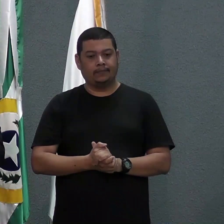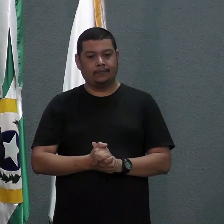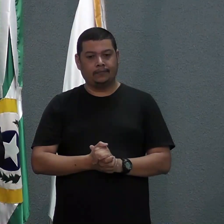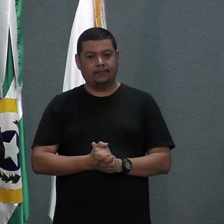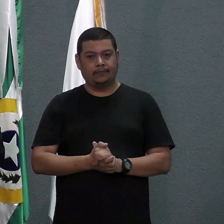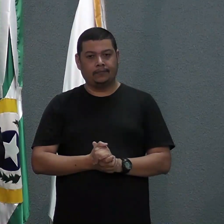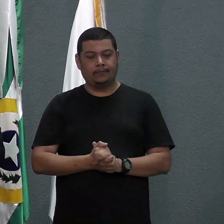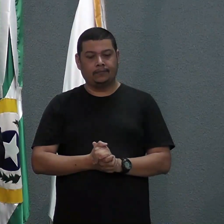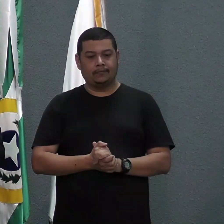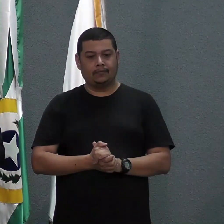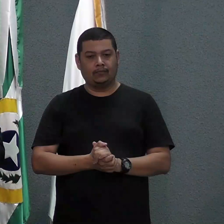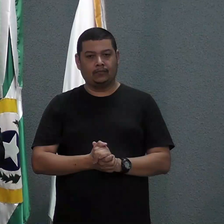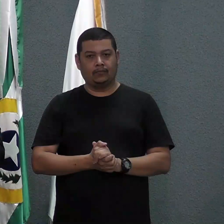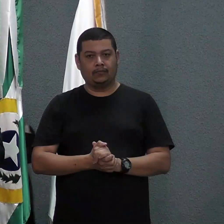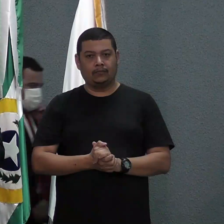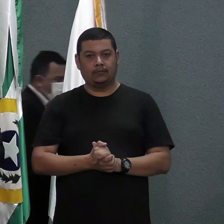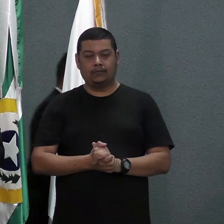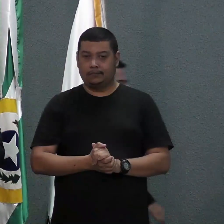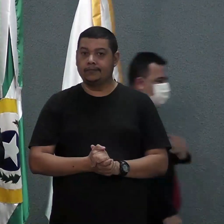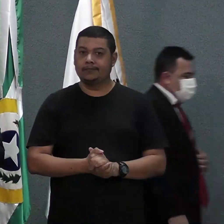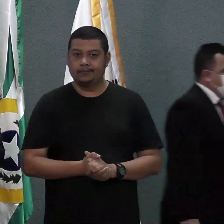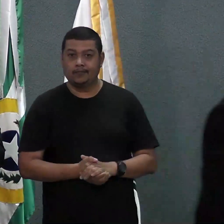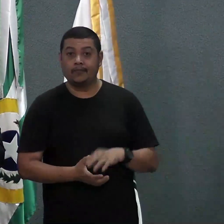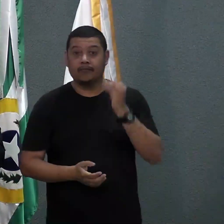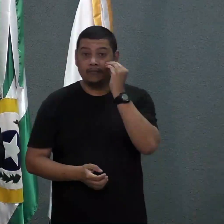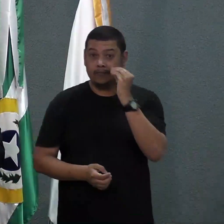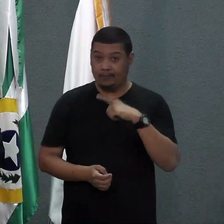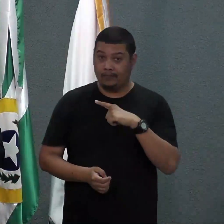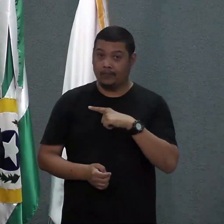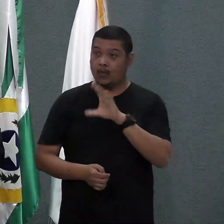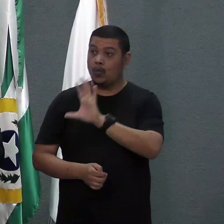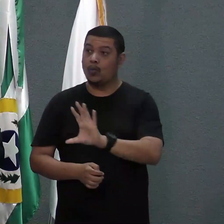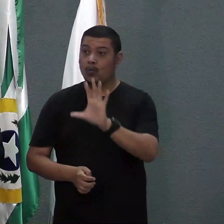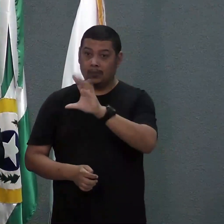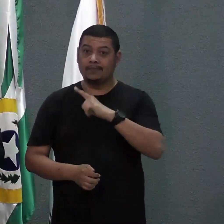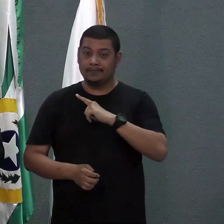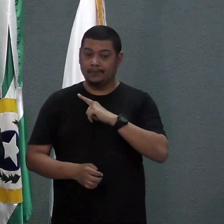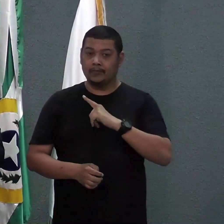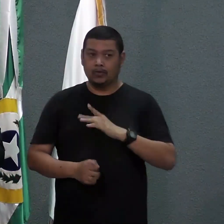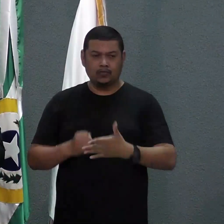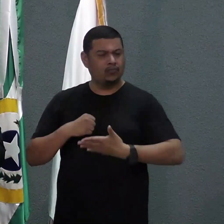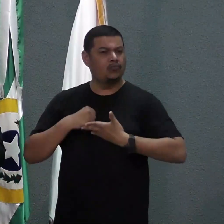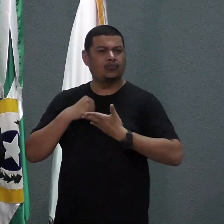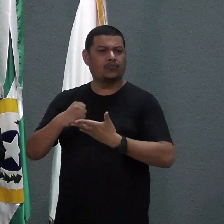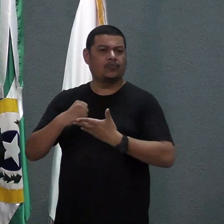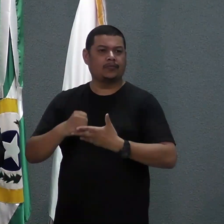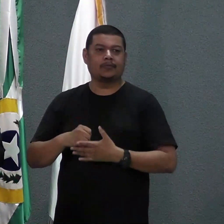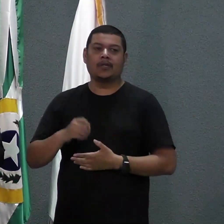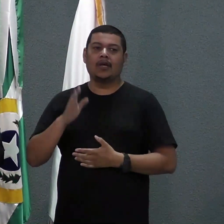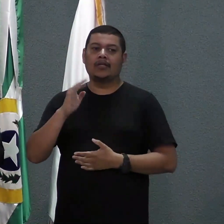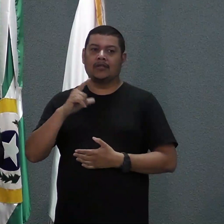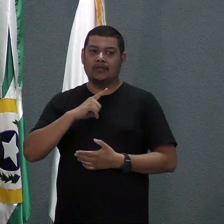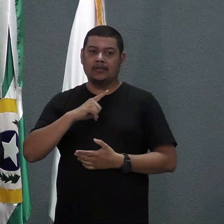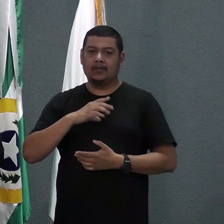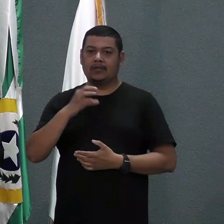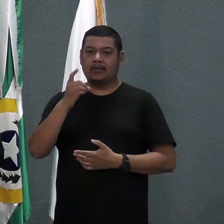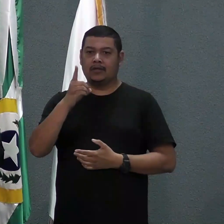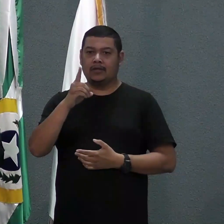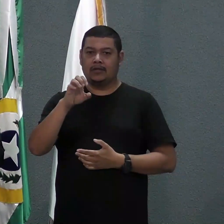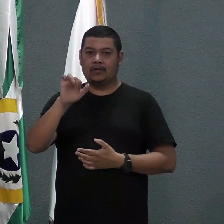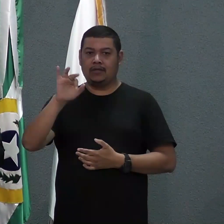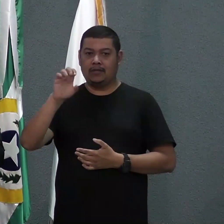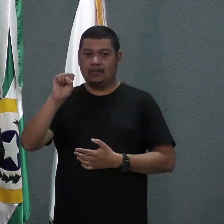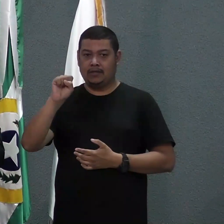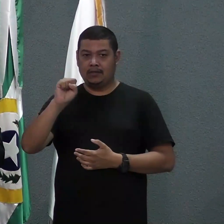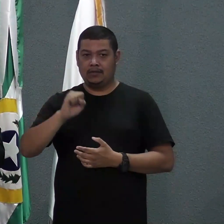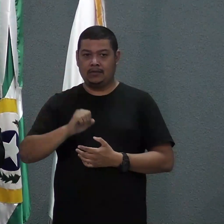dar um olhar para essas outras entidades, que realmente vêm prestando serviços aí. Tive aí com a Deise, a semana